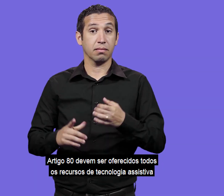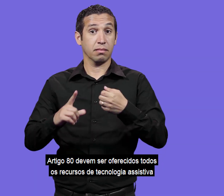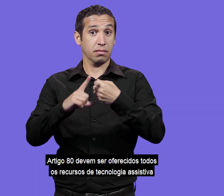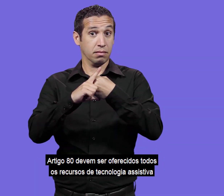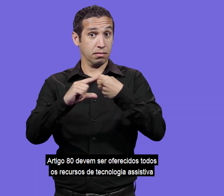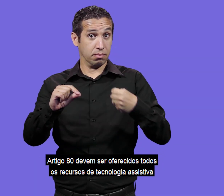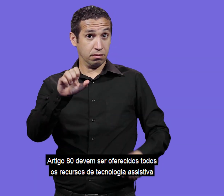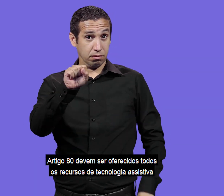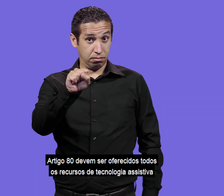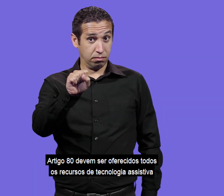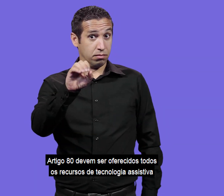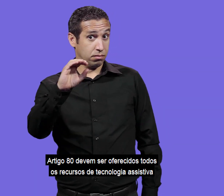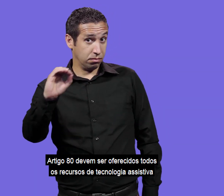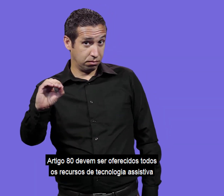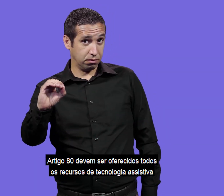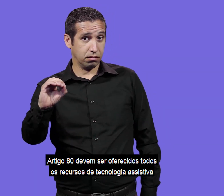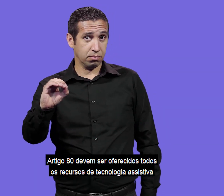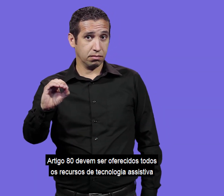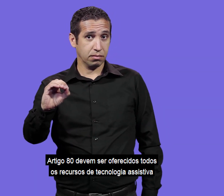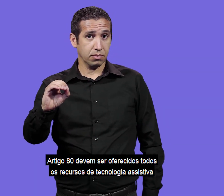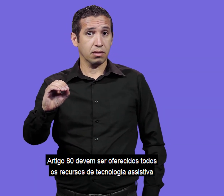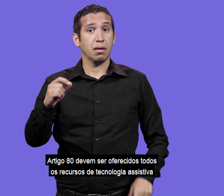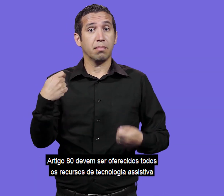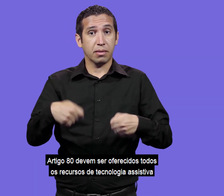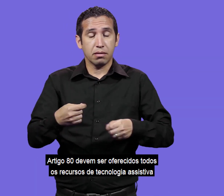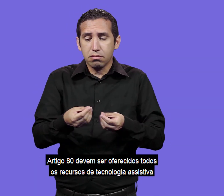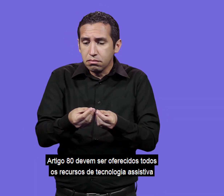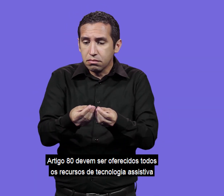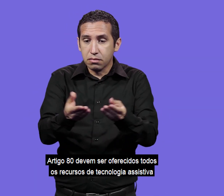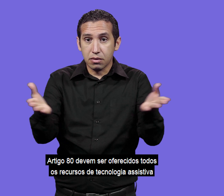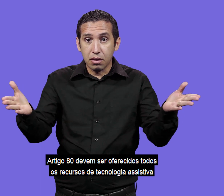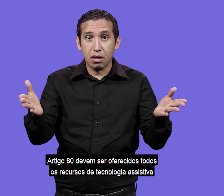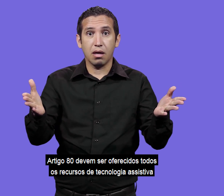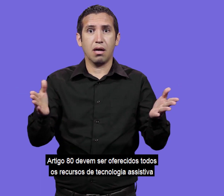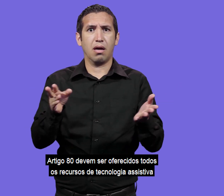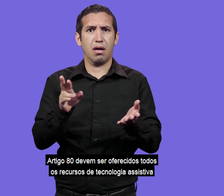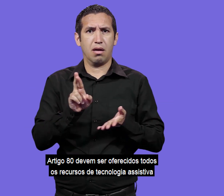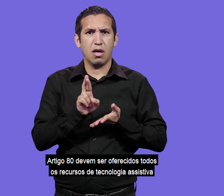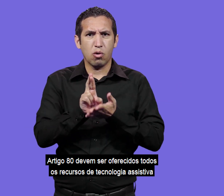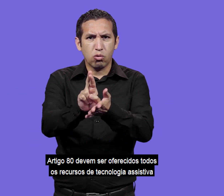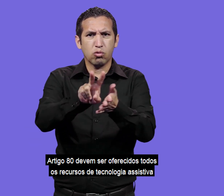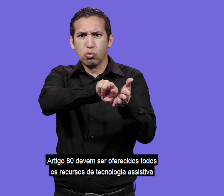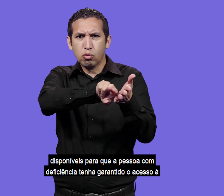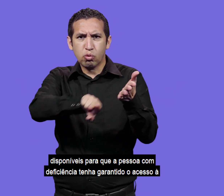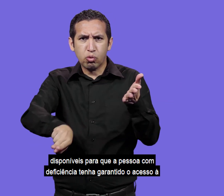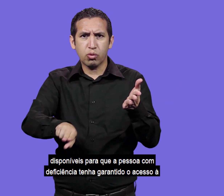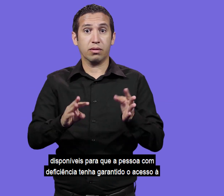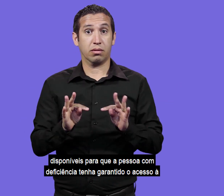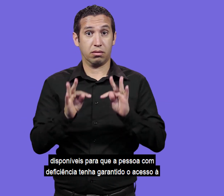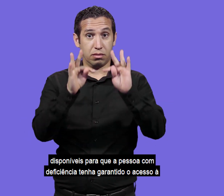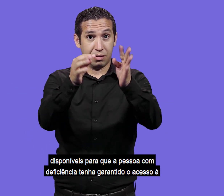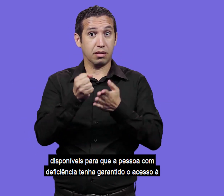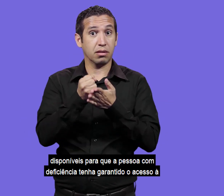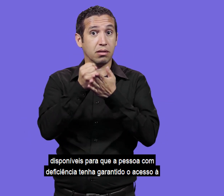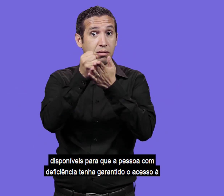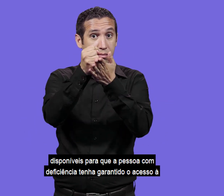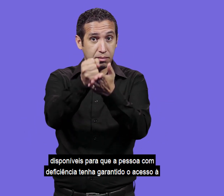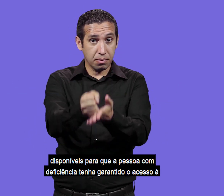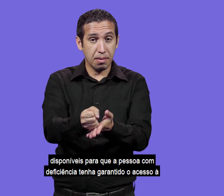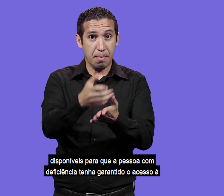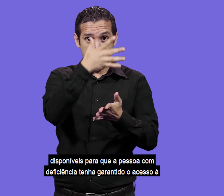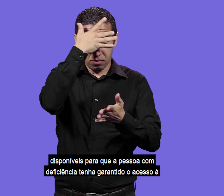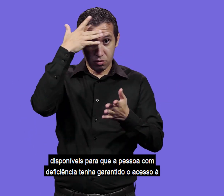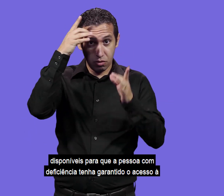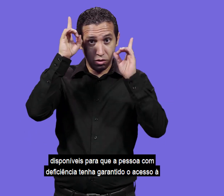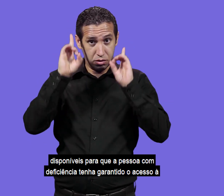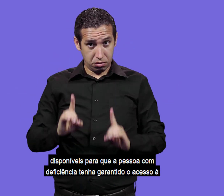Artigo 80. Devem ser oferecidos todos os recursos de tecnologia assistiva disponíveis para que a